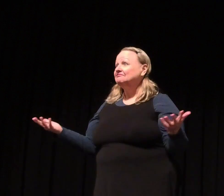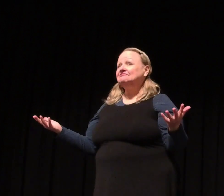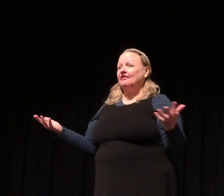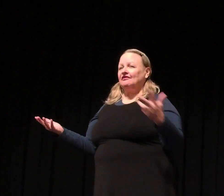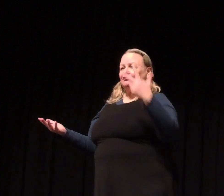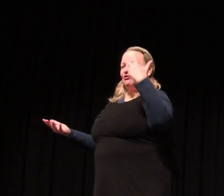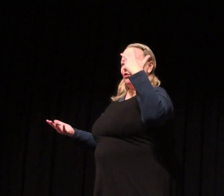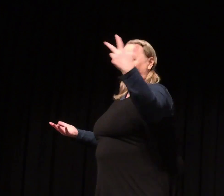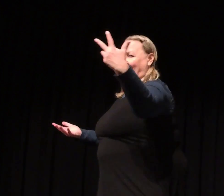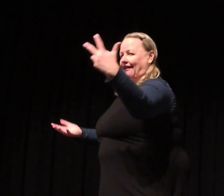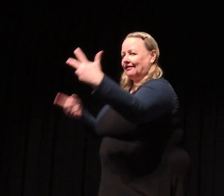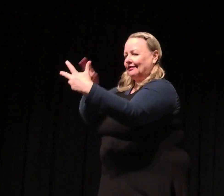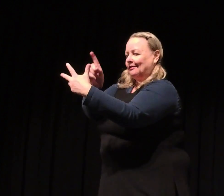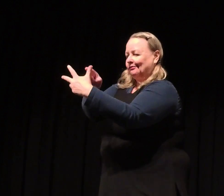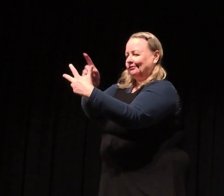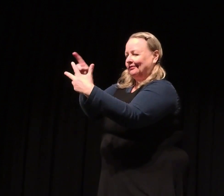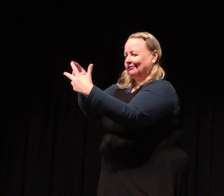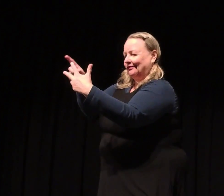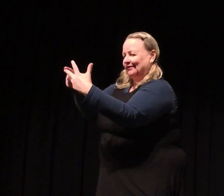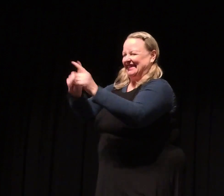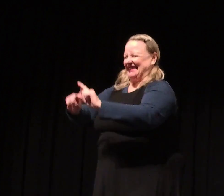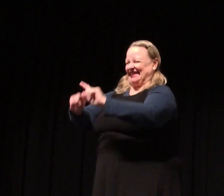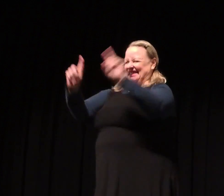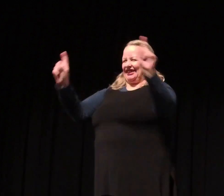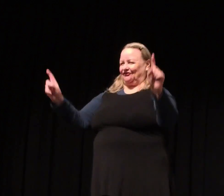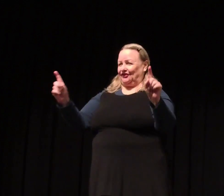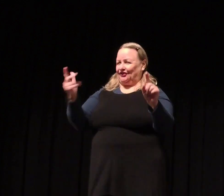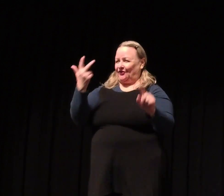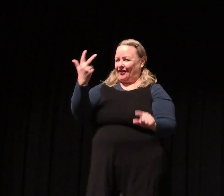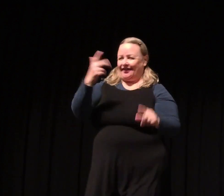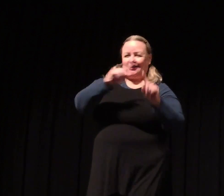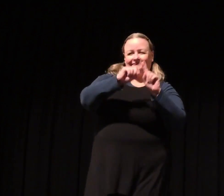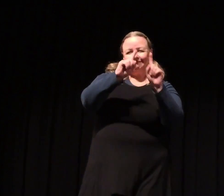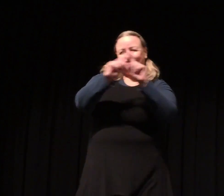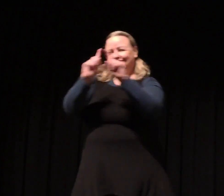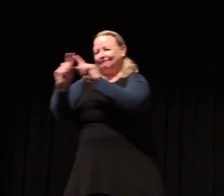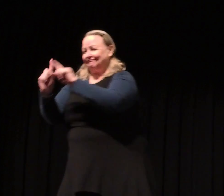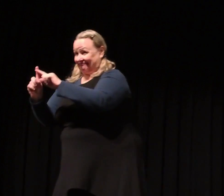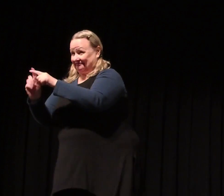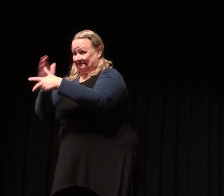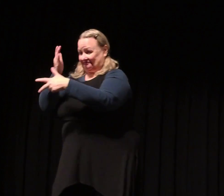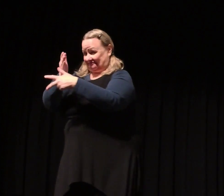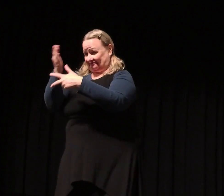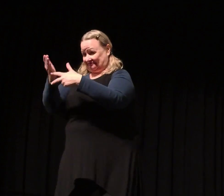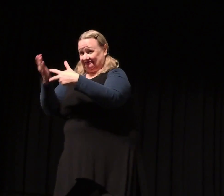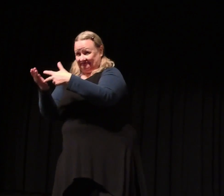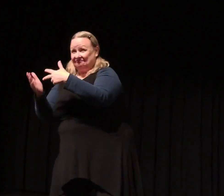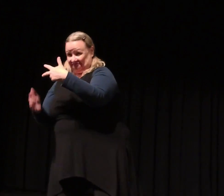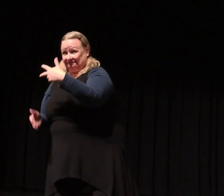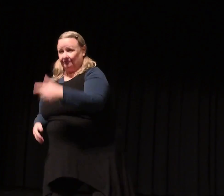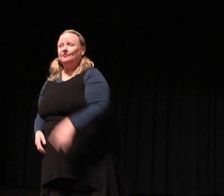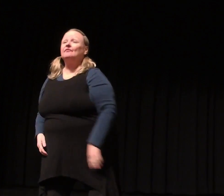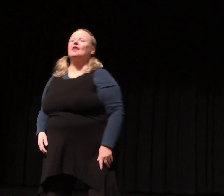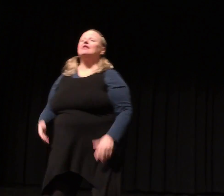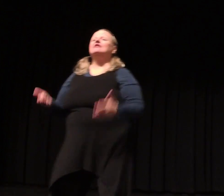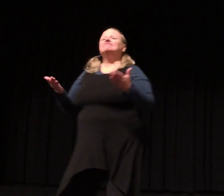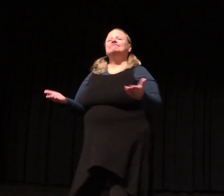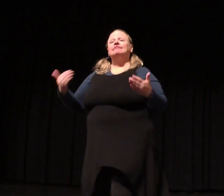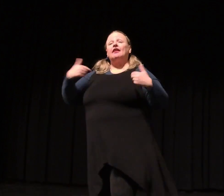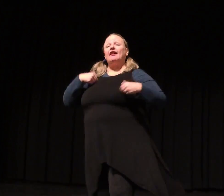Alors, l'histoire que je vais vous raconter, en fait, j'en ai 3. 3 histoires différentes.